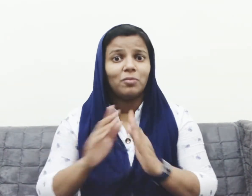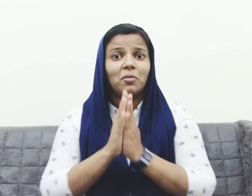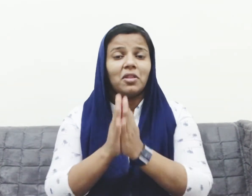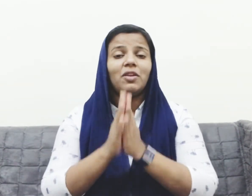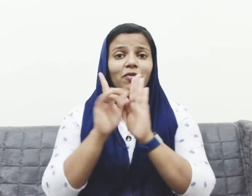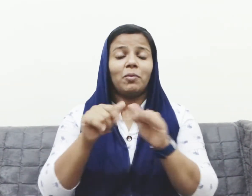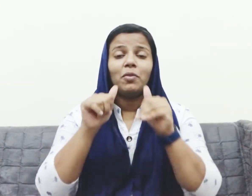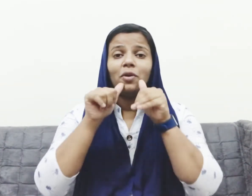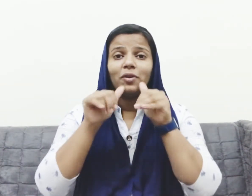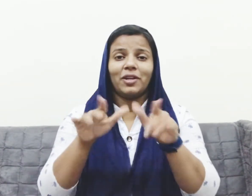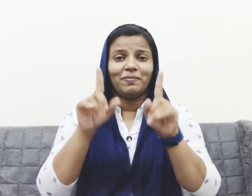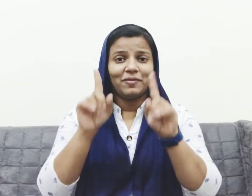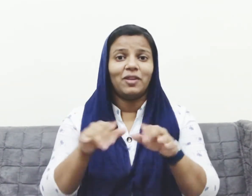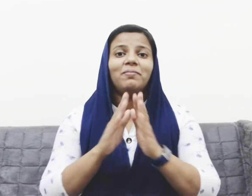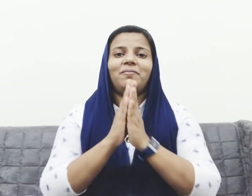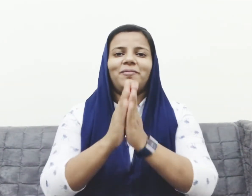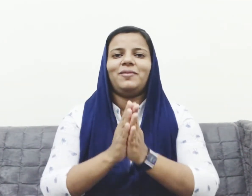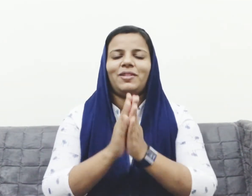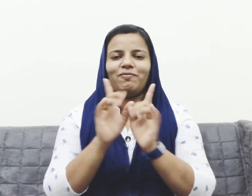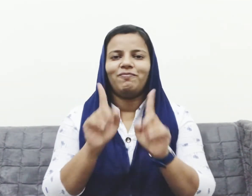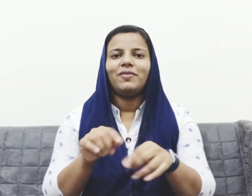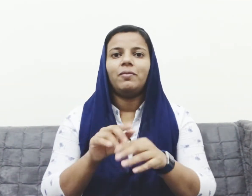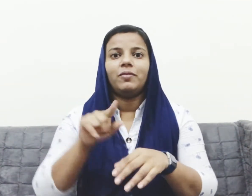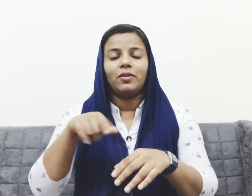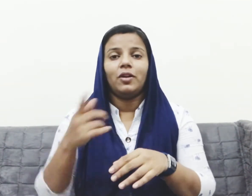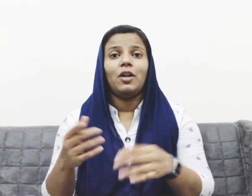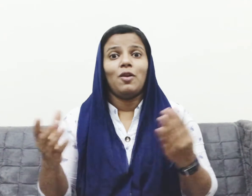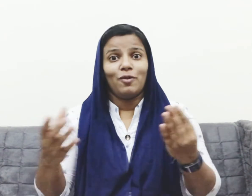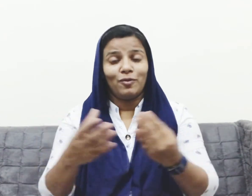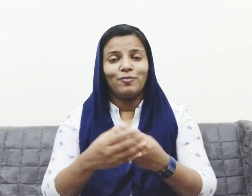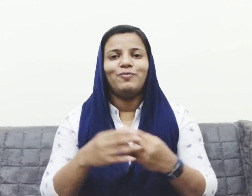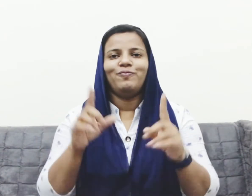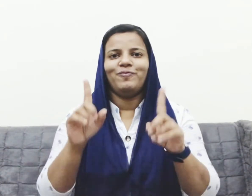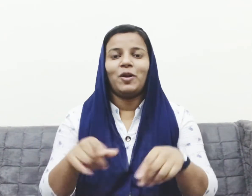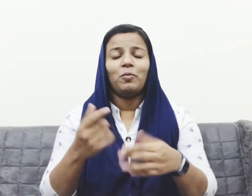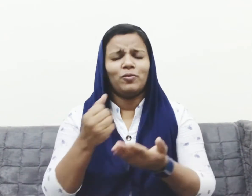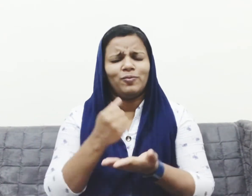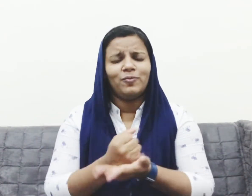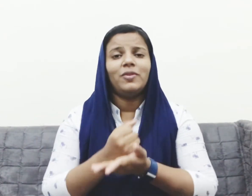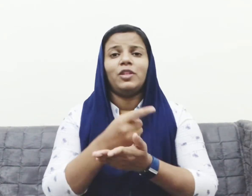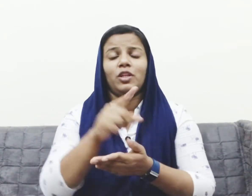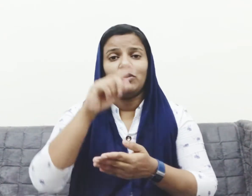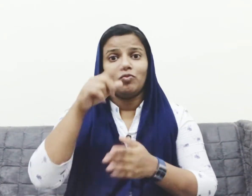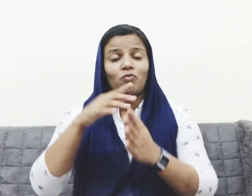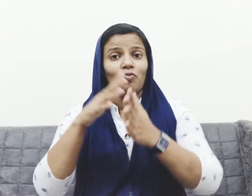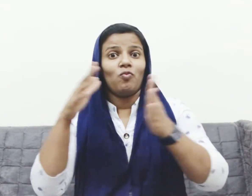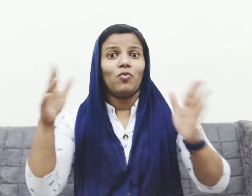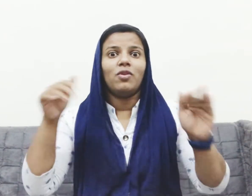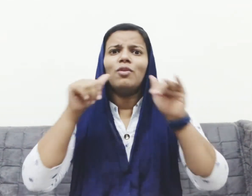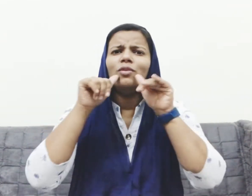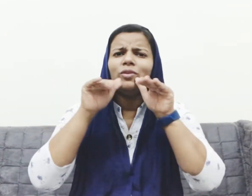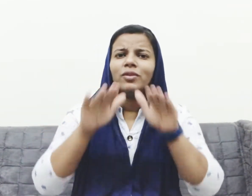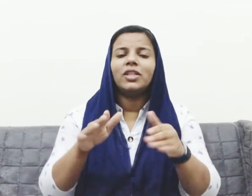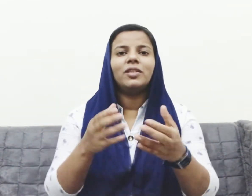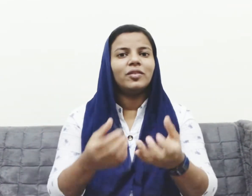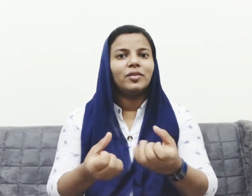സഭായോഗം അനുഗ്രഹപൂർണ്ണമാകുവാൻ നിങ്ങൾ ഇന്ന് പ്രാർത്ഥിക്കണം. എന്നിട്ട് നാളെ അതിൽ പങ്കെടുക്കുമ്പോൾ നിശ്ചയമായിട്ടും നിങ്ങളുടെ ലൈഫിൽ വലിയ അനുഗ്രഹങ്ങളുണ്ടാകും. നിങ്ങൾ